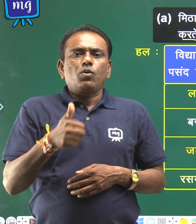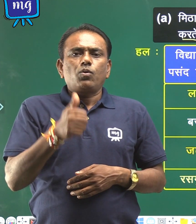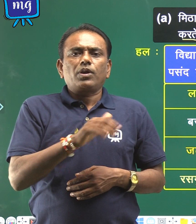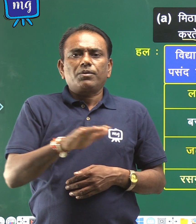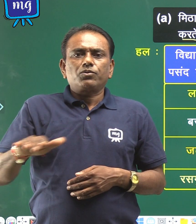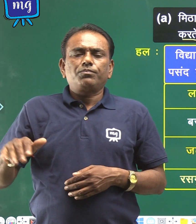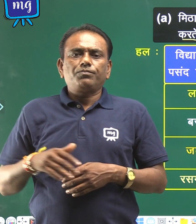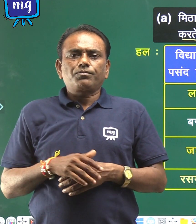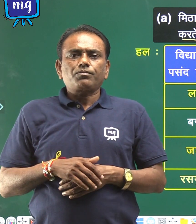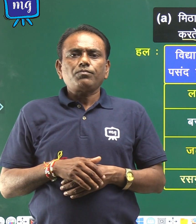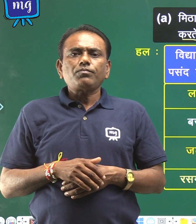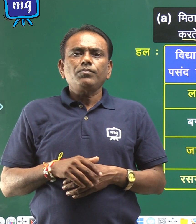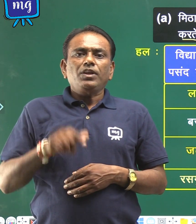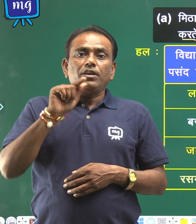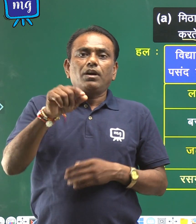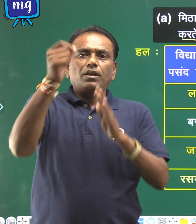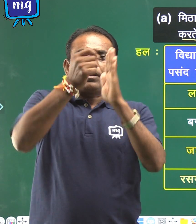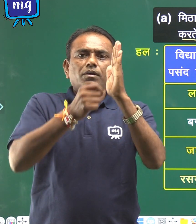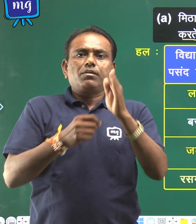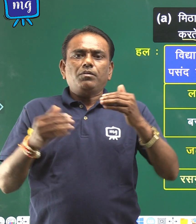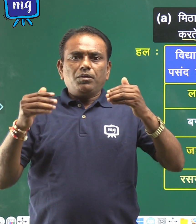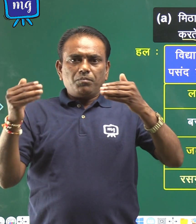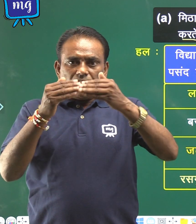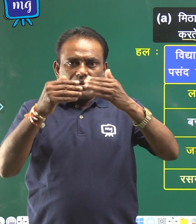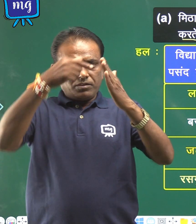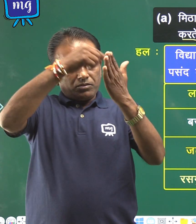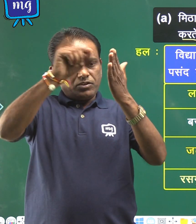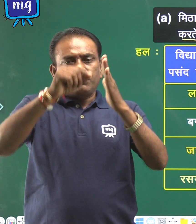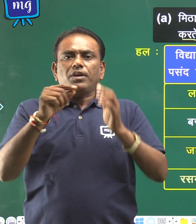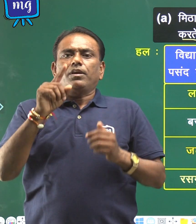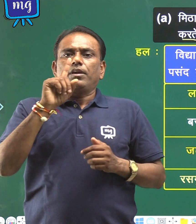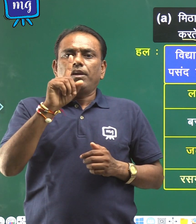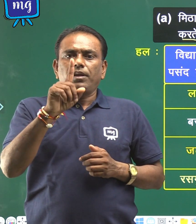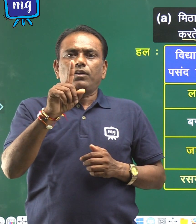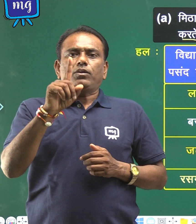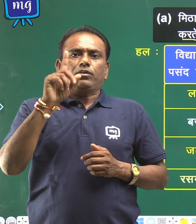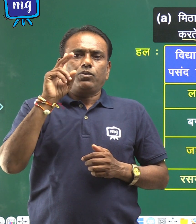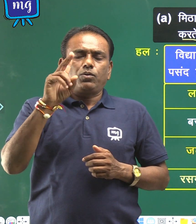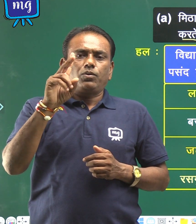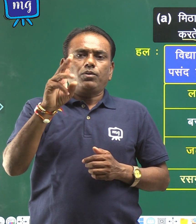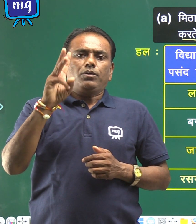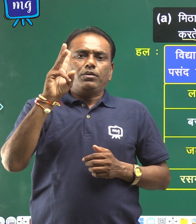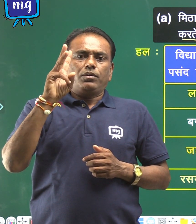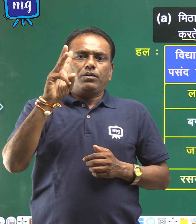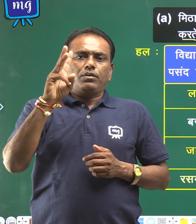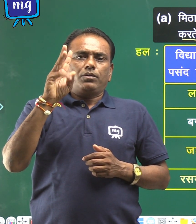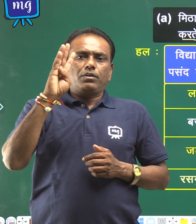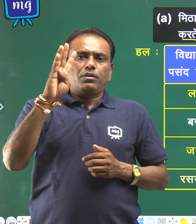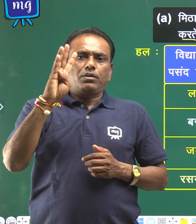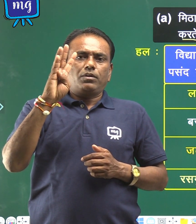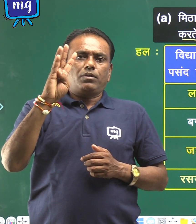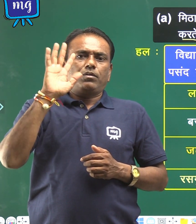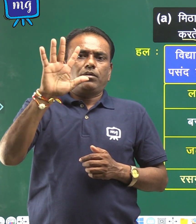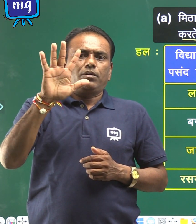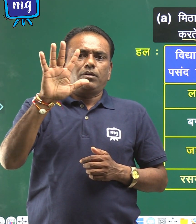बच्चों, यहाँ लिखेंगे हम मिलान चिन्ह में 1 2 3